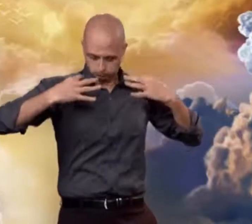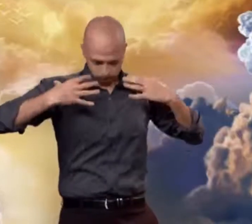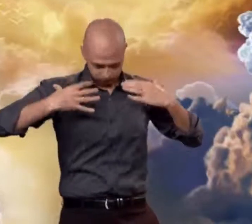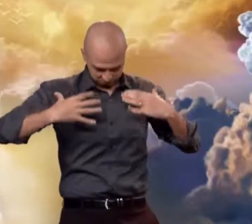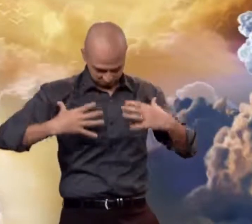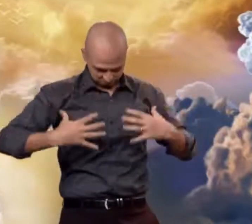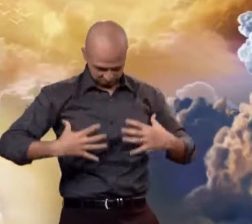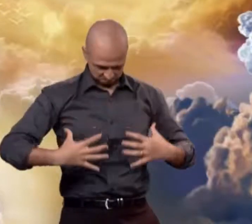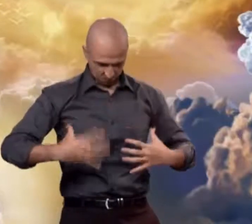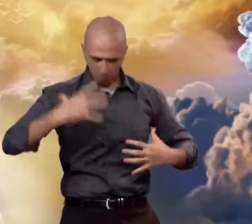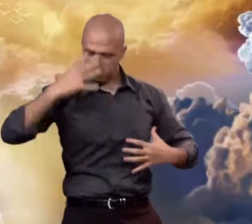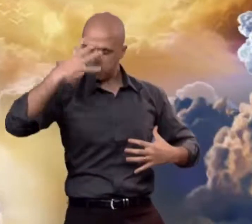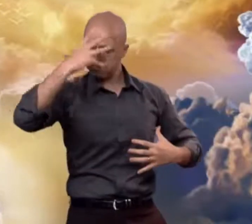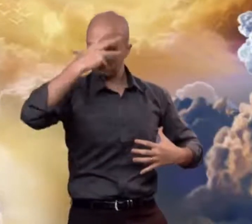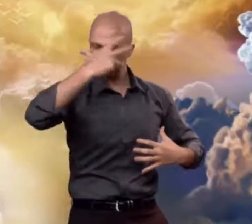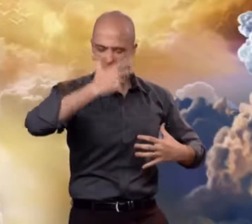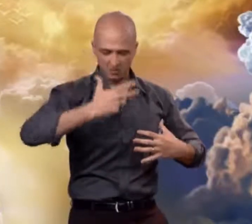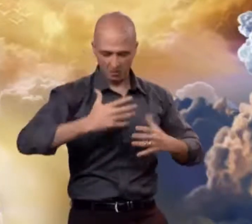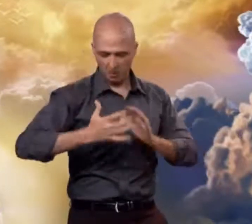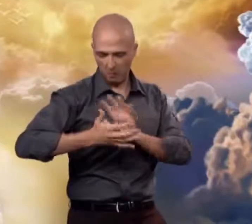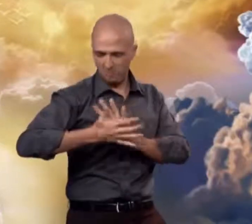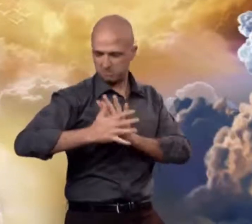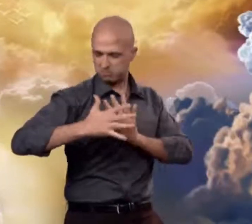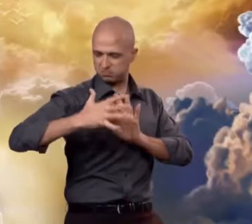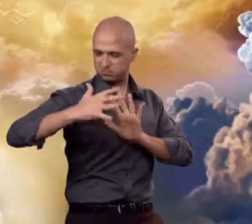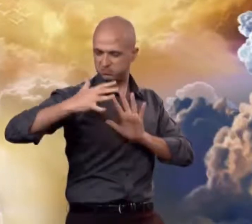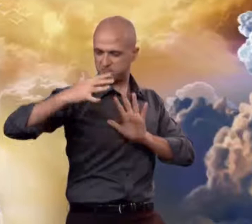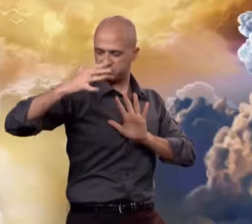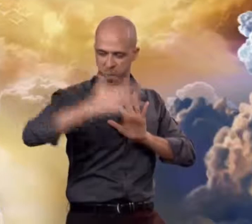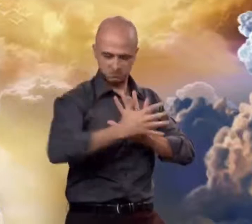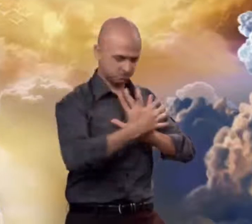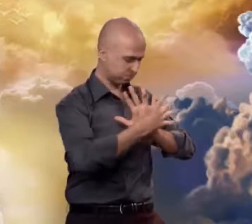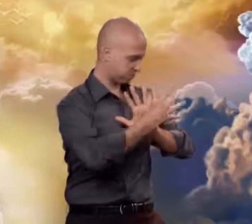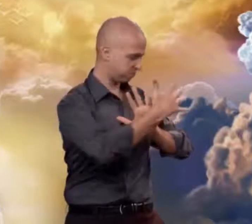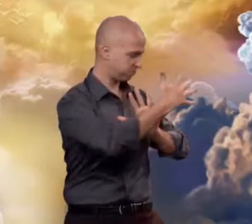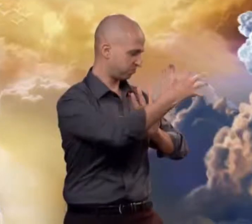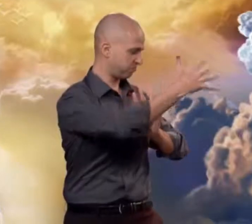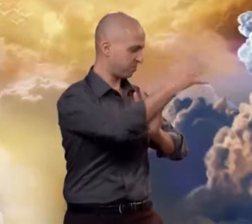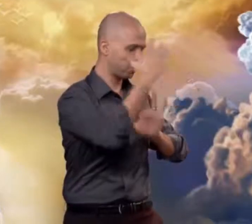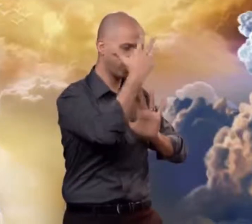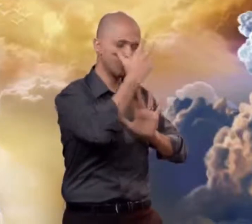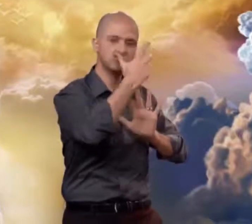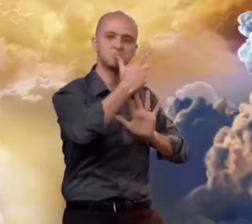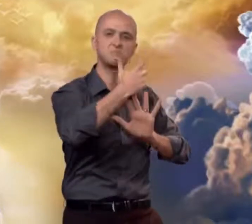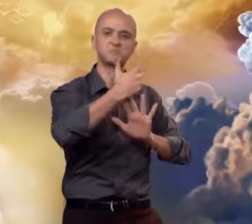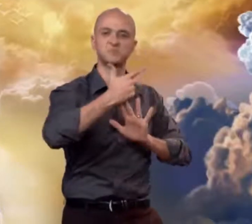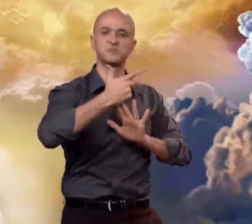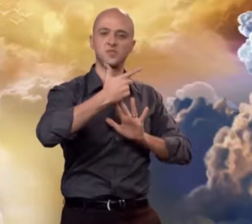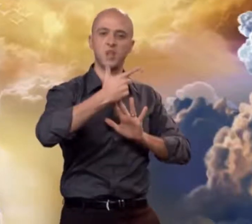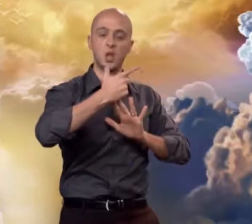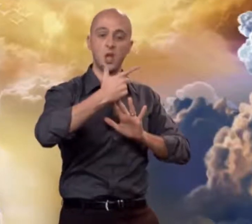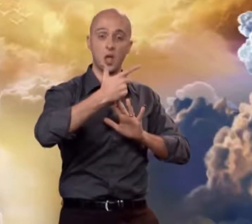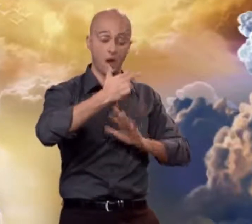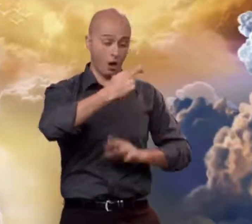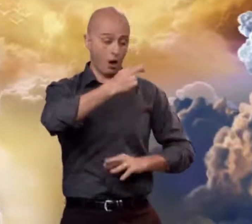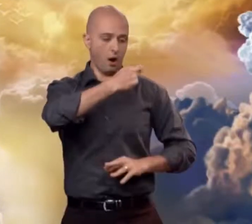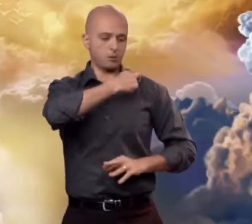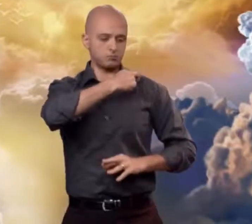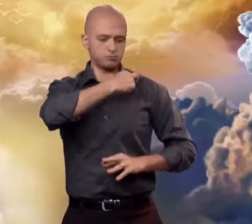pedras preciosas o enfeitavam. Você foi ungido como um querubim guardião, pois para isso eu o